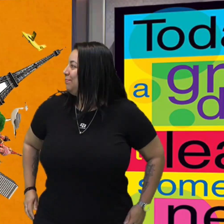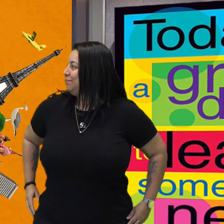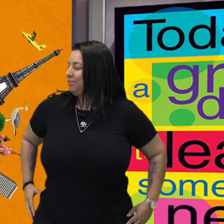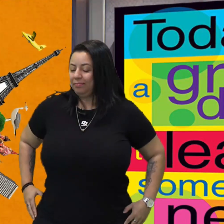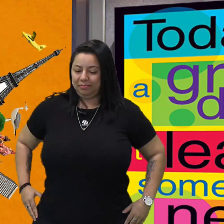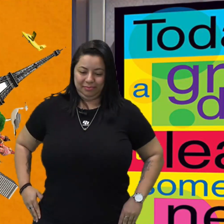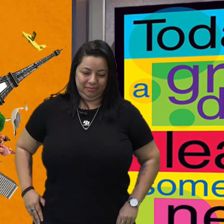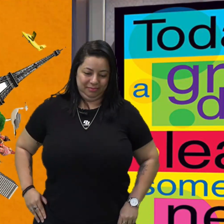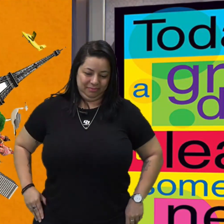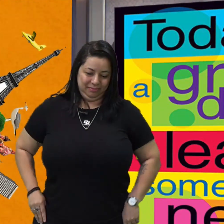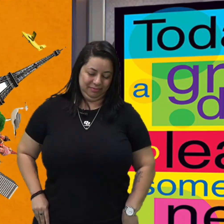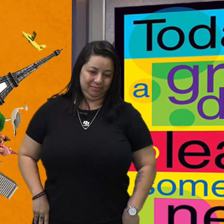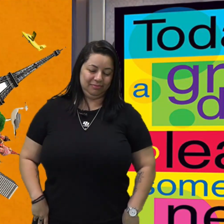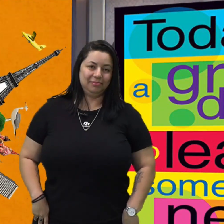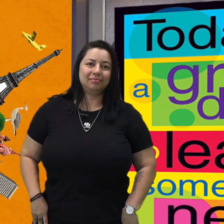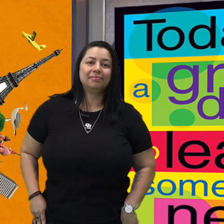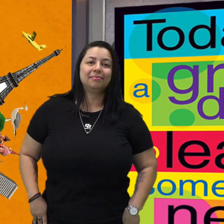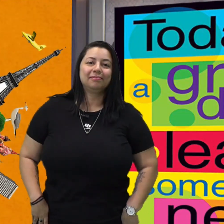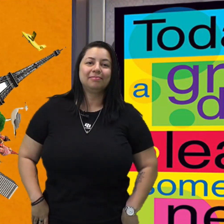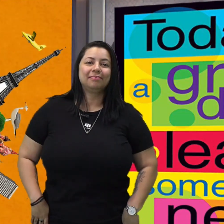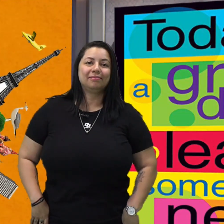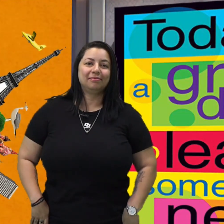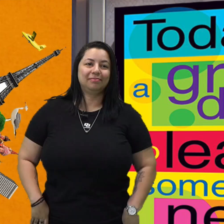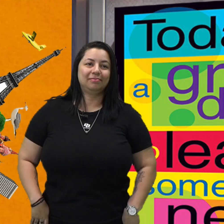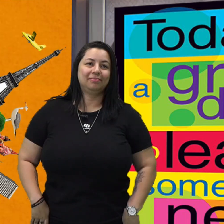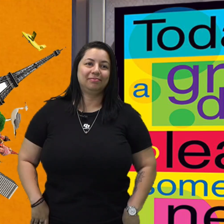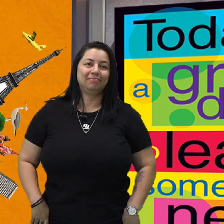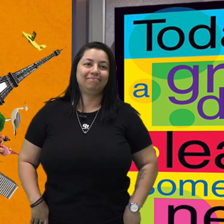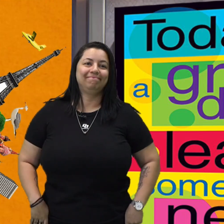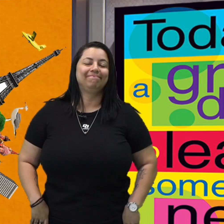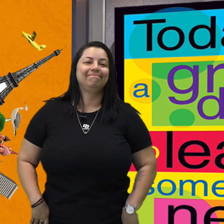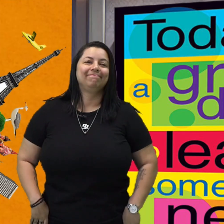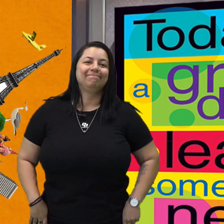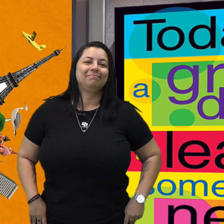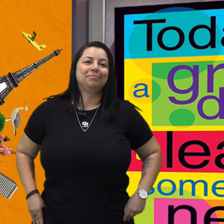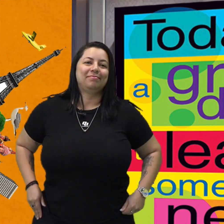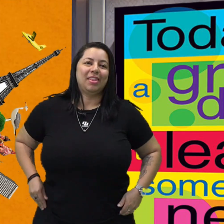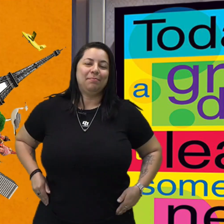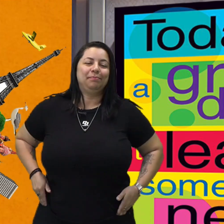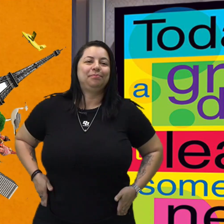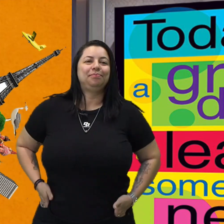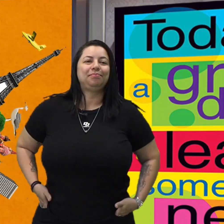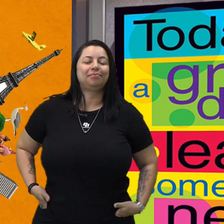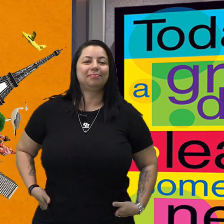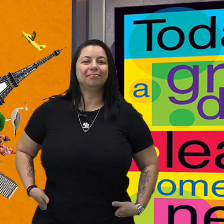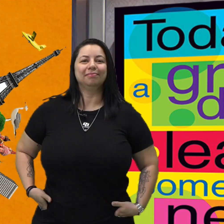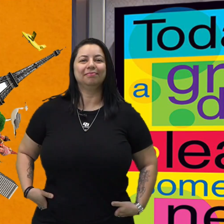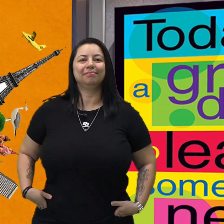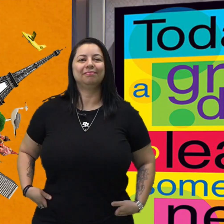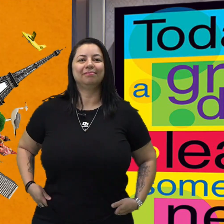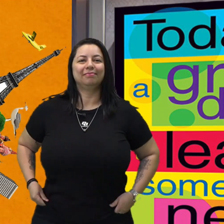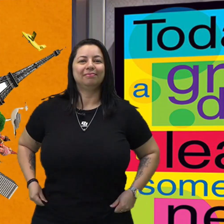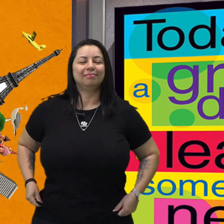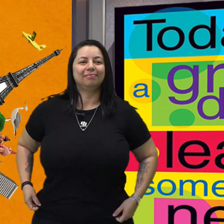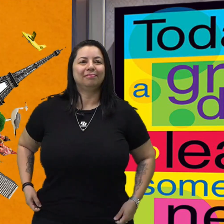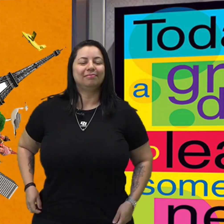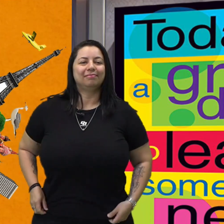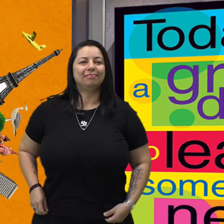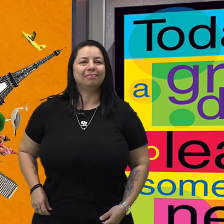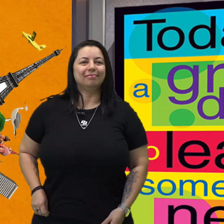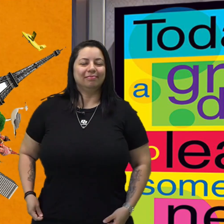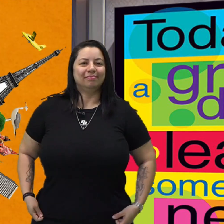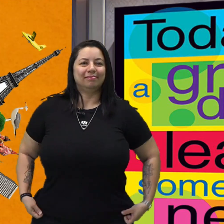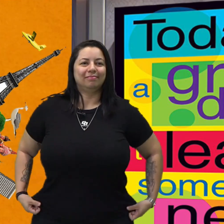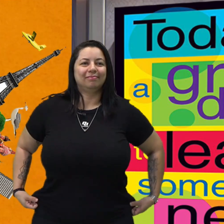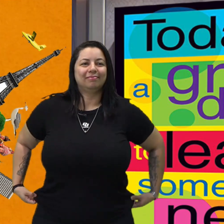segunda aula. Na primeira aula a gente falou sobre o quê? Vocês lembram? A gente falou sobre verbo to be. O verbo to be no presente, no passado, no futuro. Fizemos